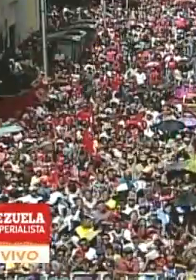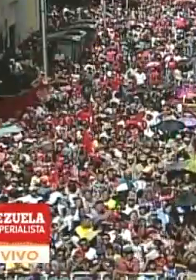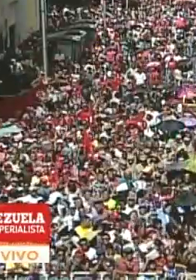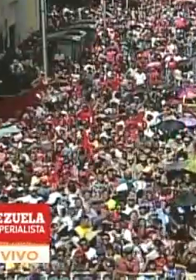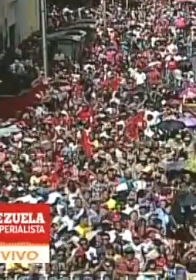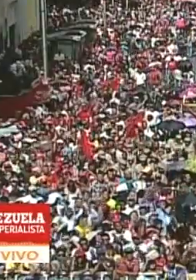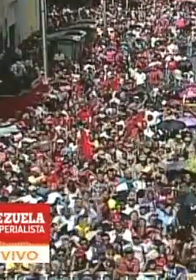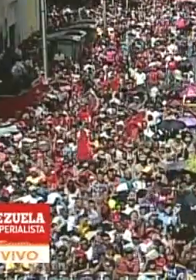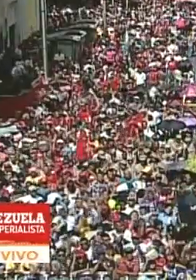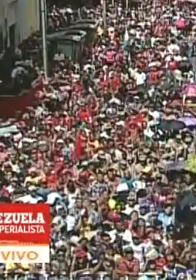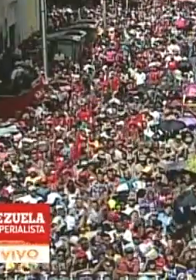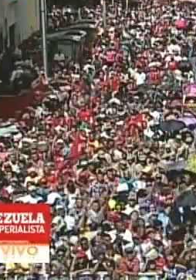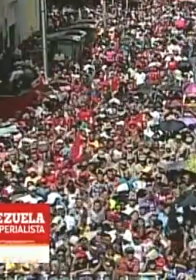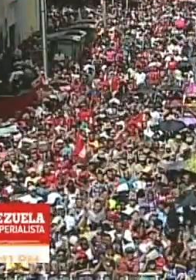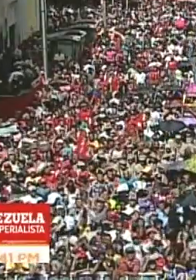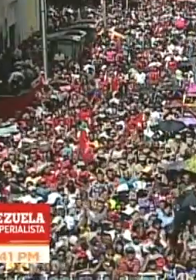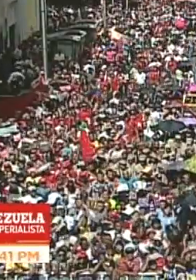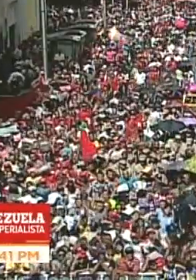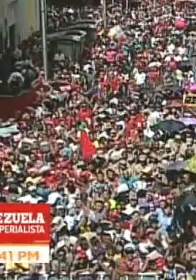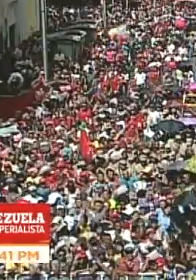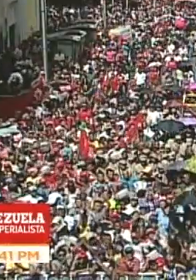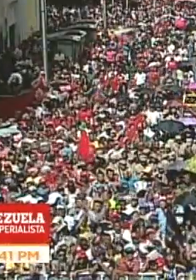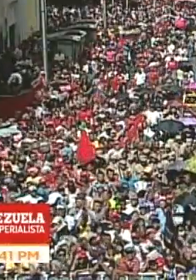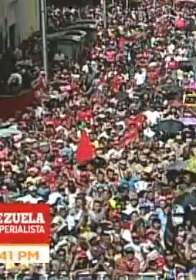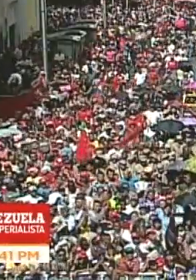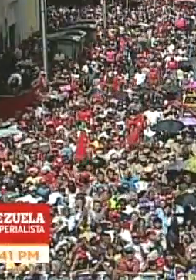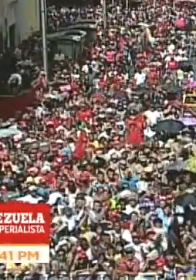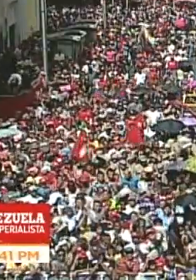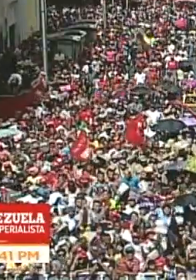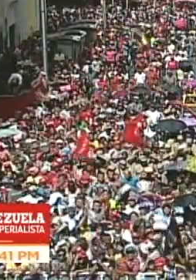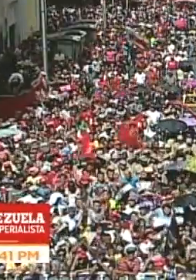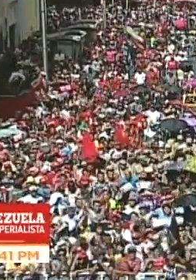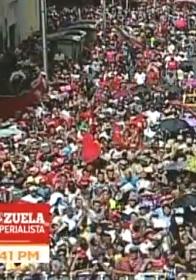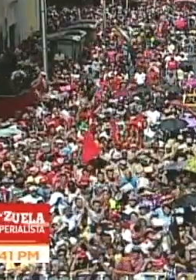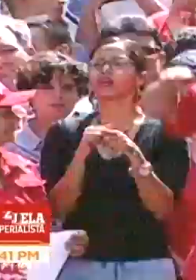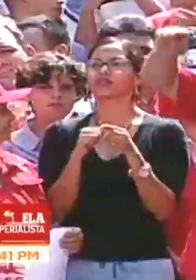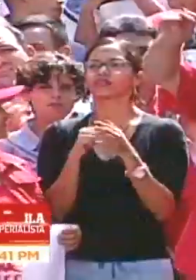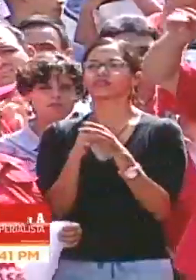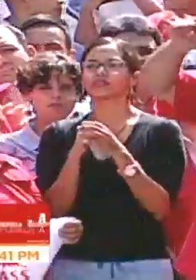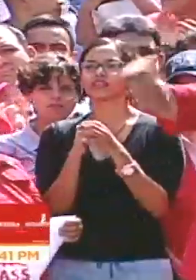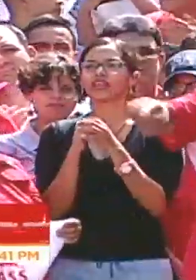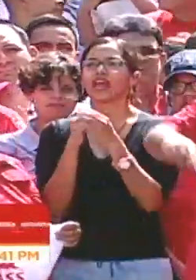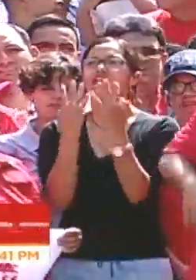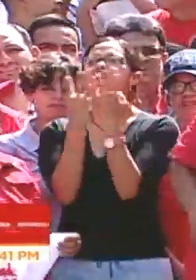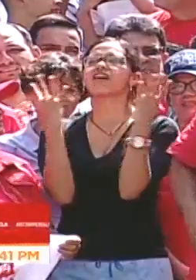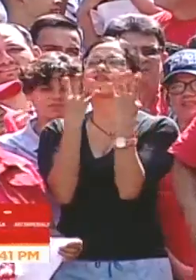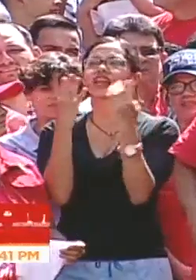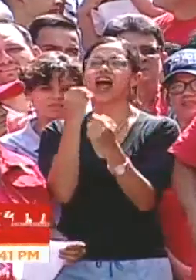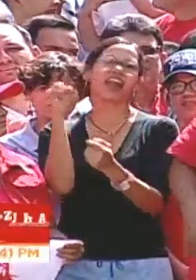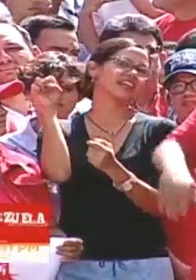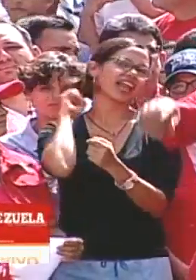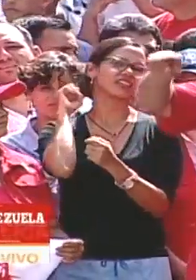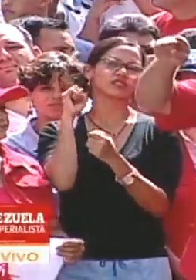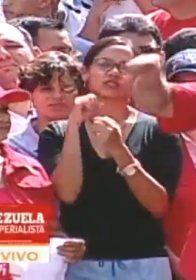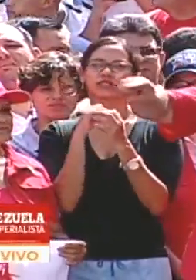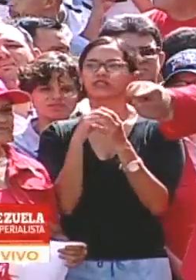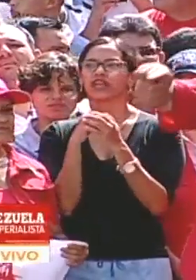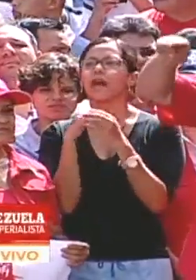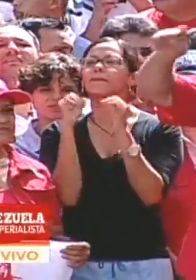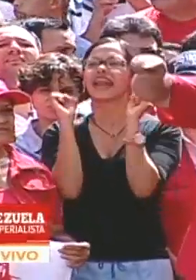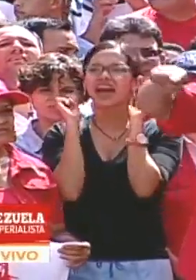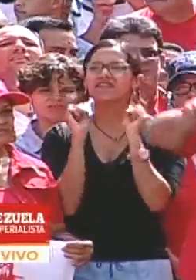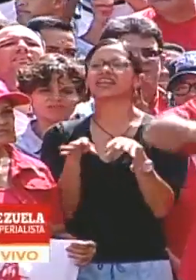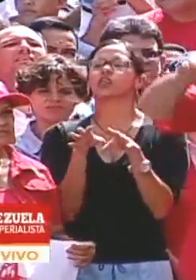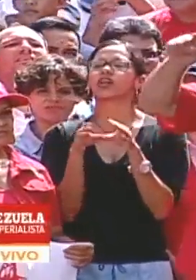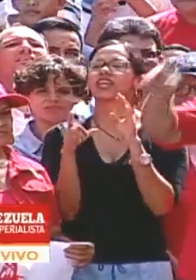el Ministerio Público, para que abandone las filas de la traición, para que